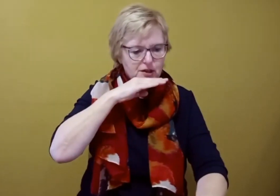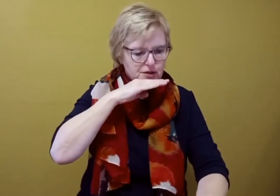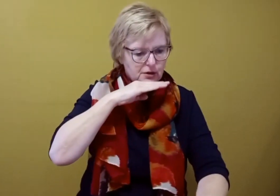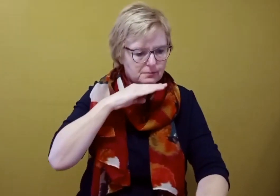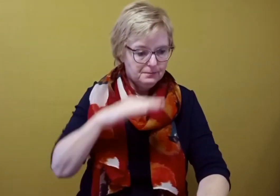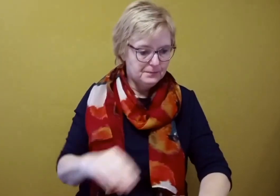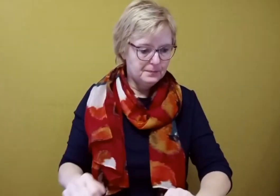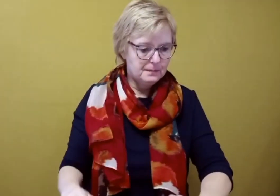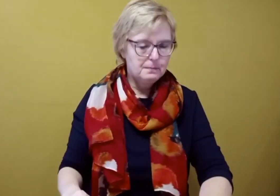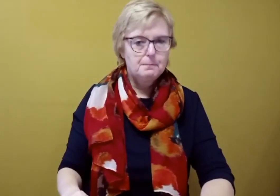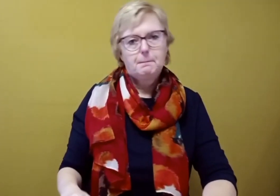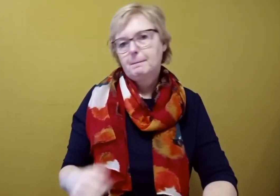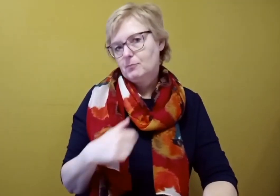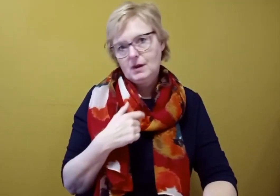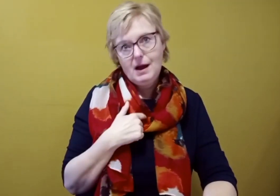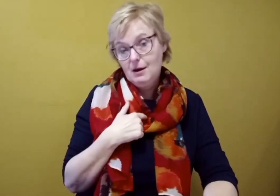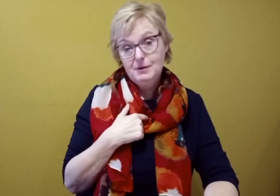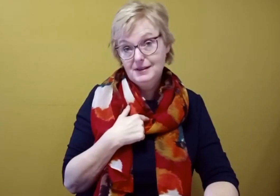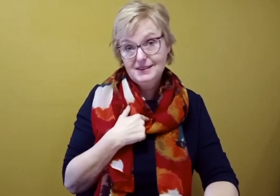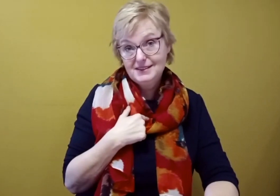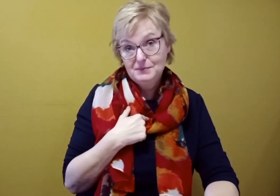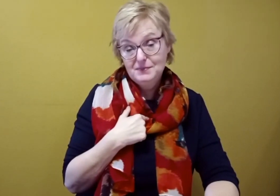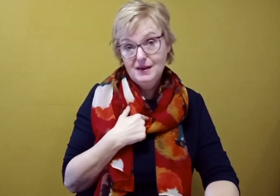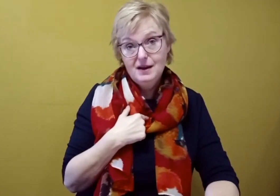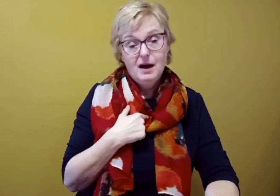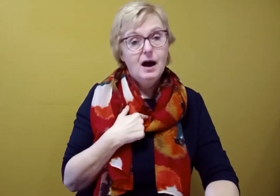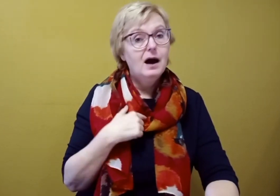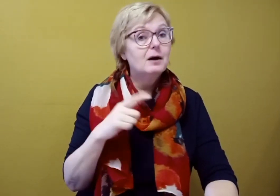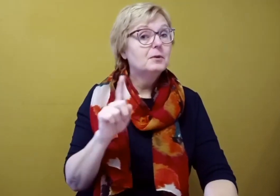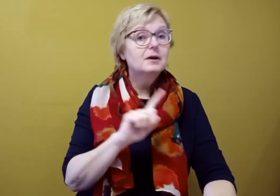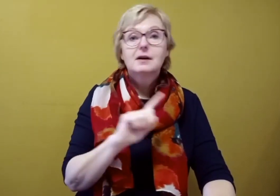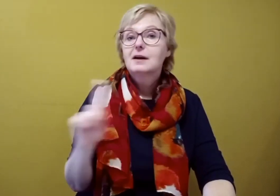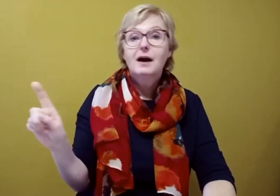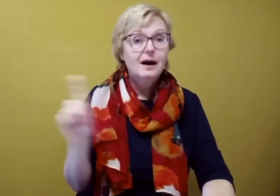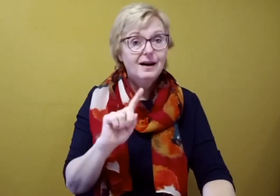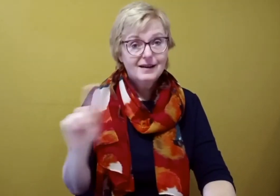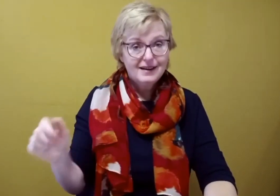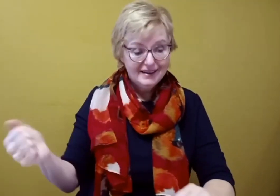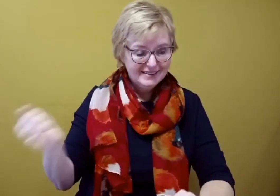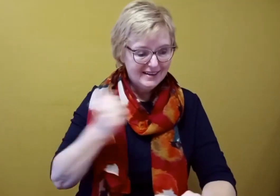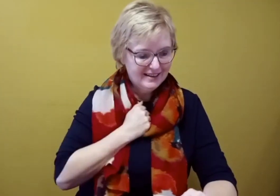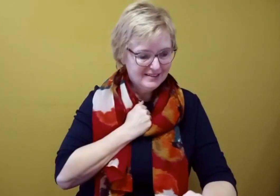Wasser. Aber ich habe gar keine Angst.